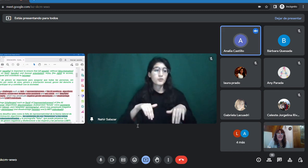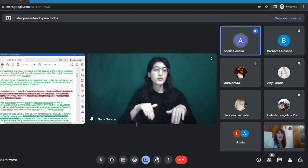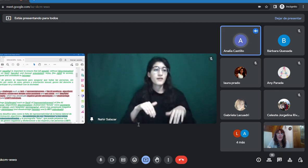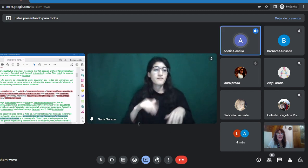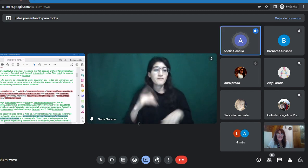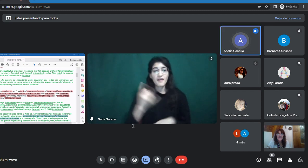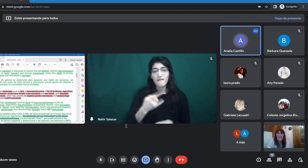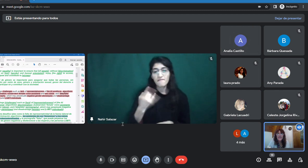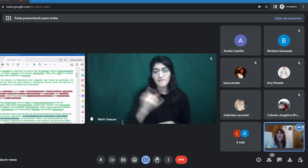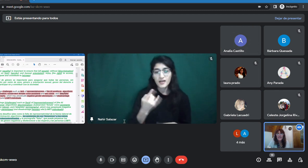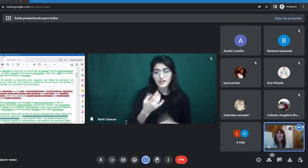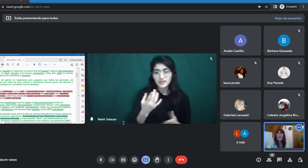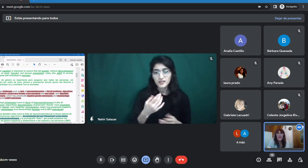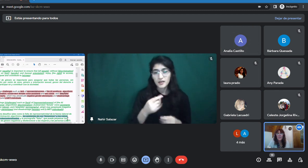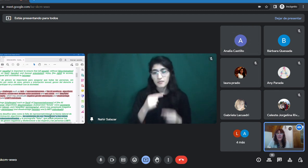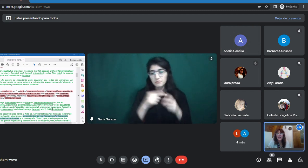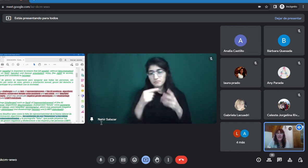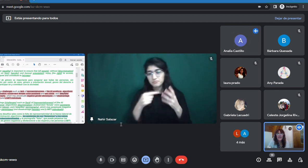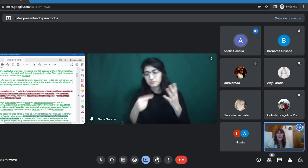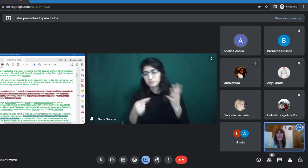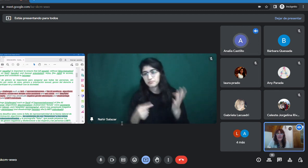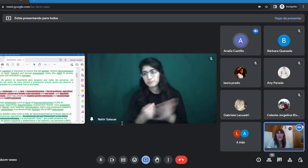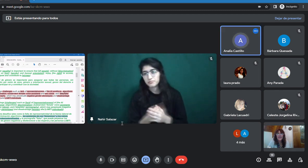Y ahora puse, sí, que porque...